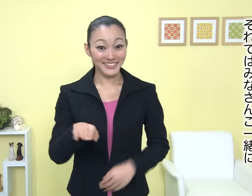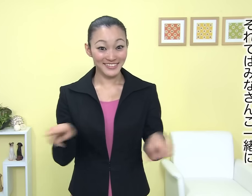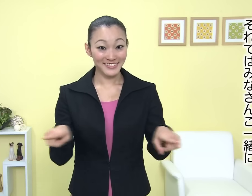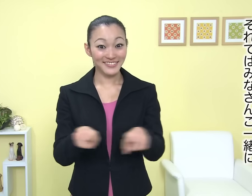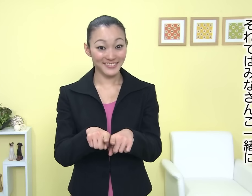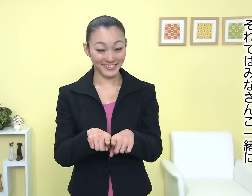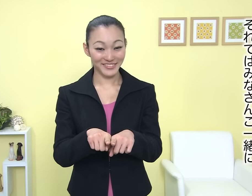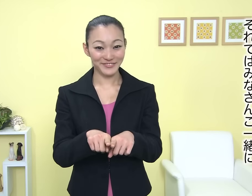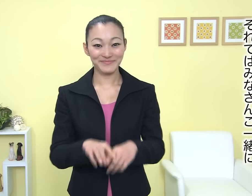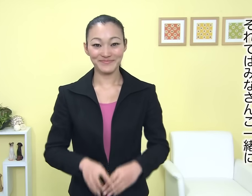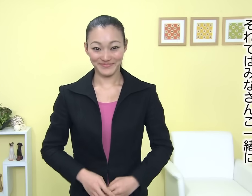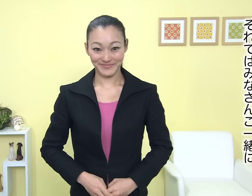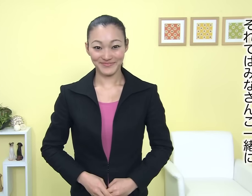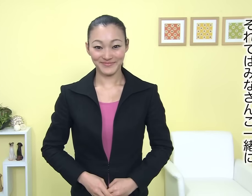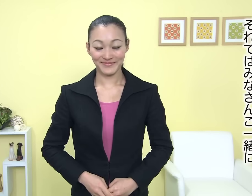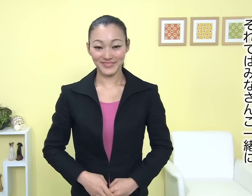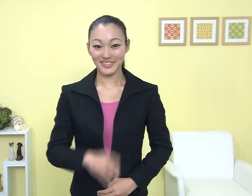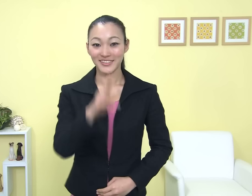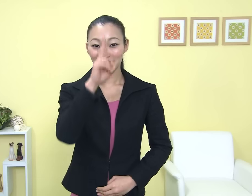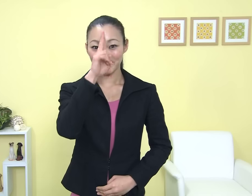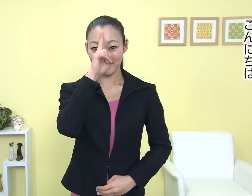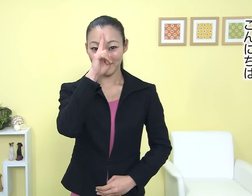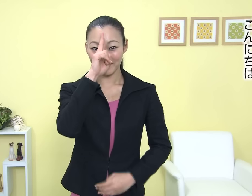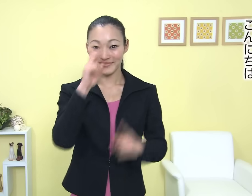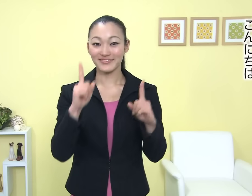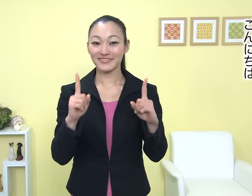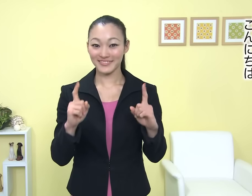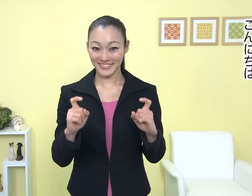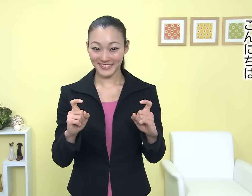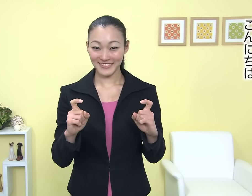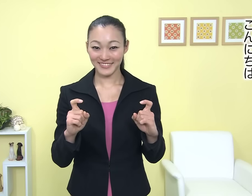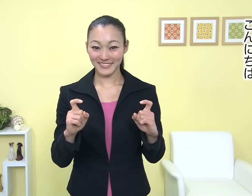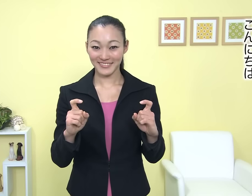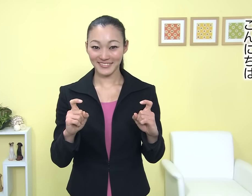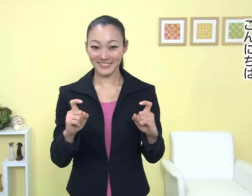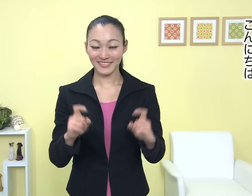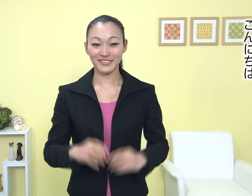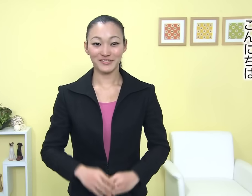それでは皆さんご一緒に、こんにちは。